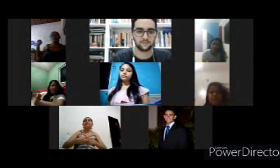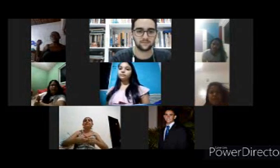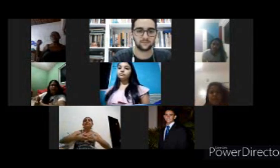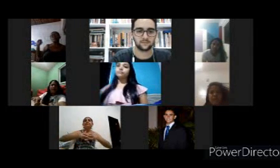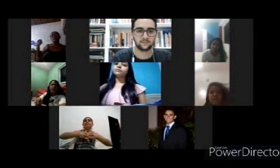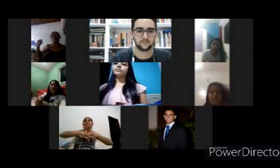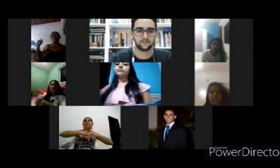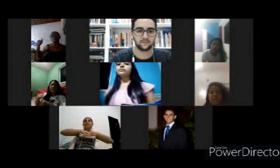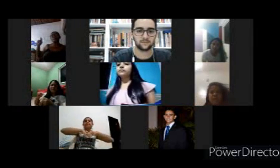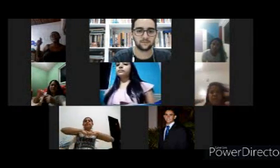Égua.